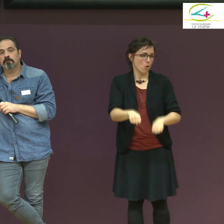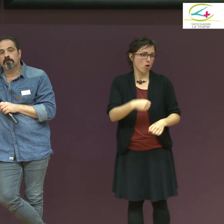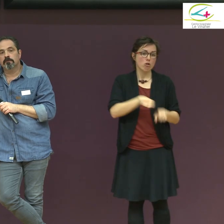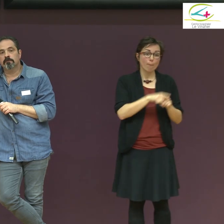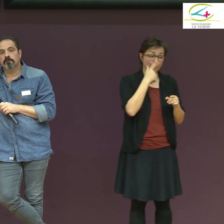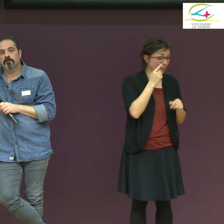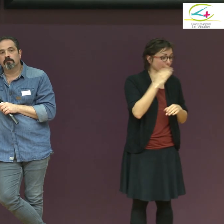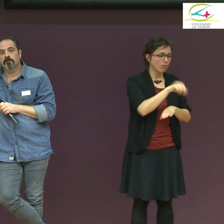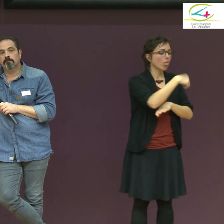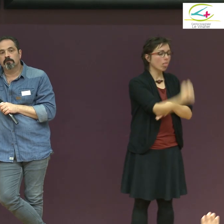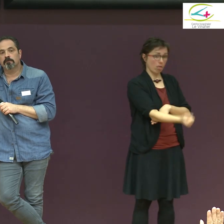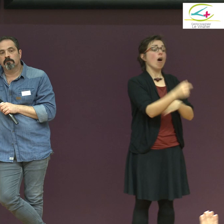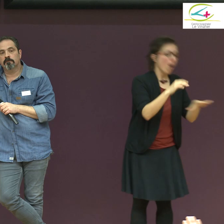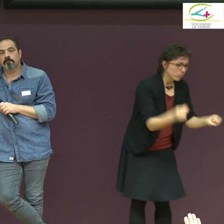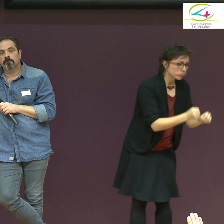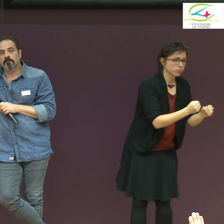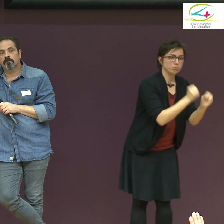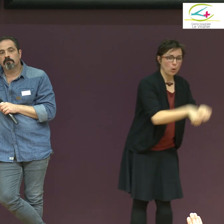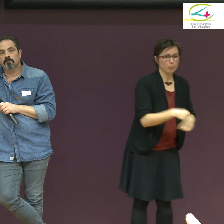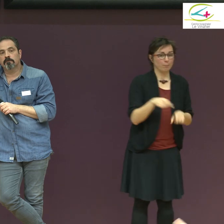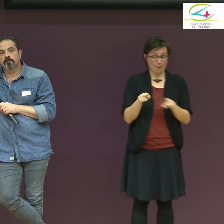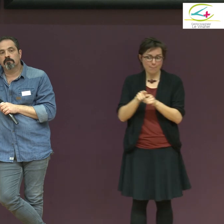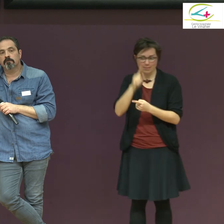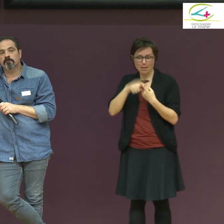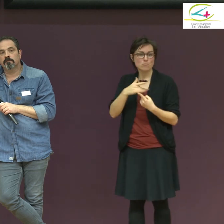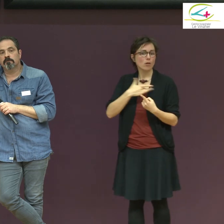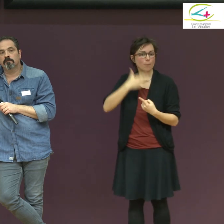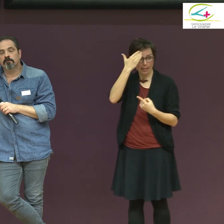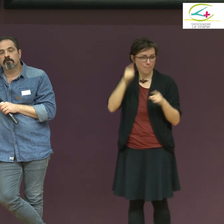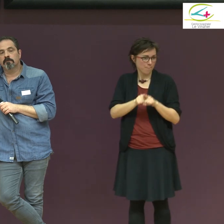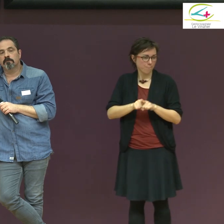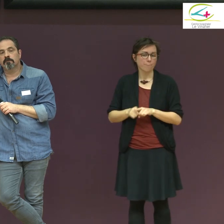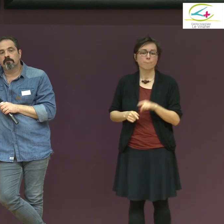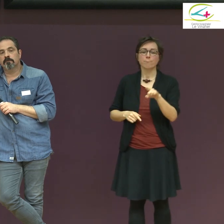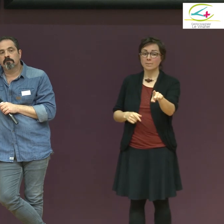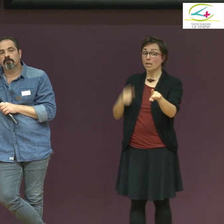et ça va avec ce que disait Anne Fleur. Et c'est vrai, moi, pour compléter ce que vous dites, moi je